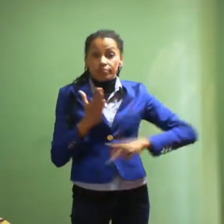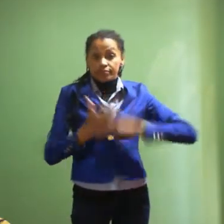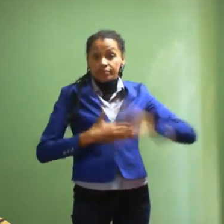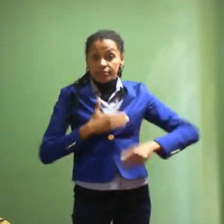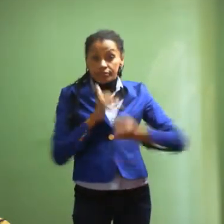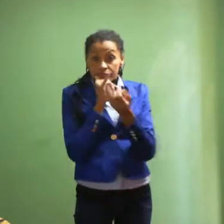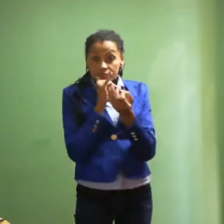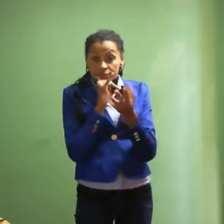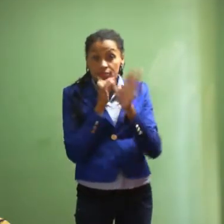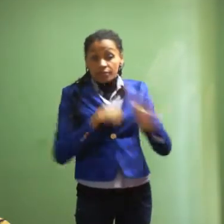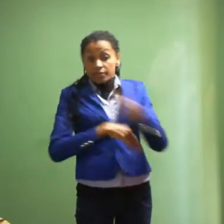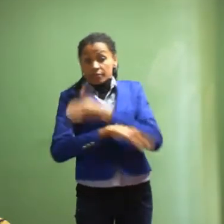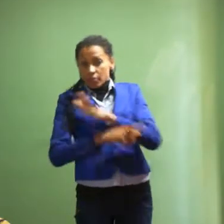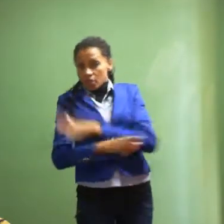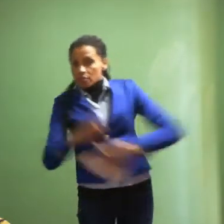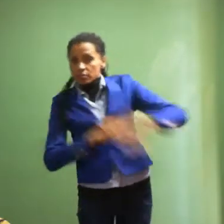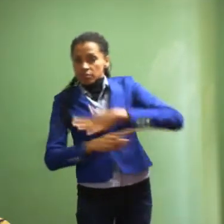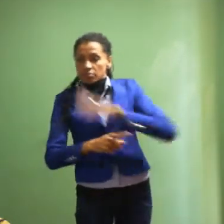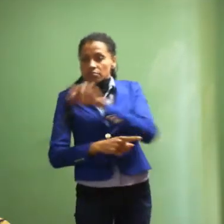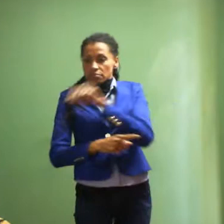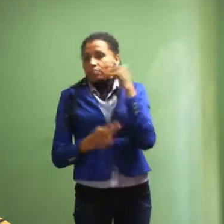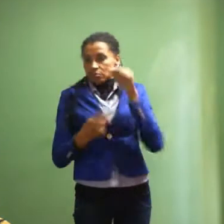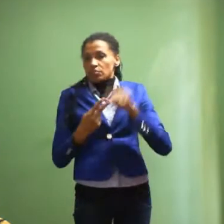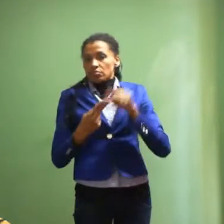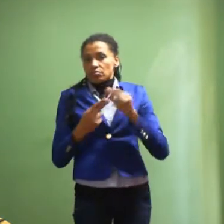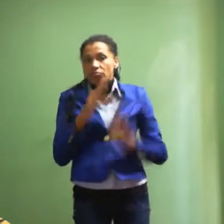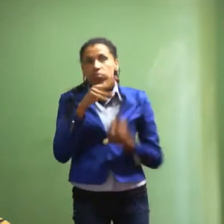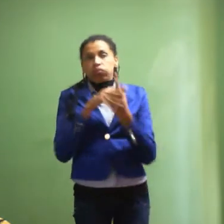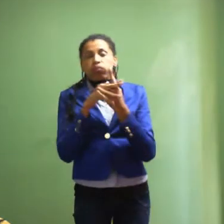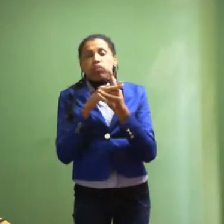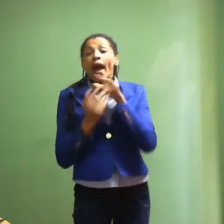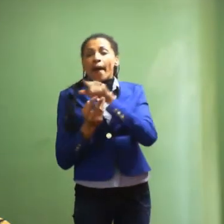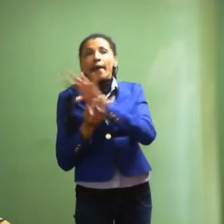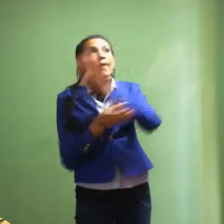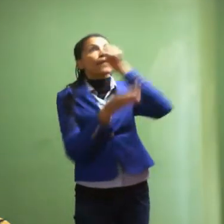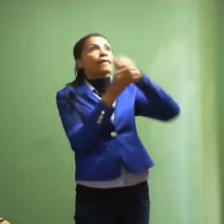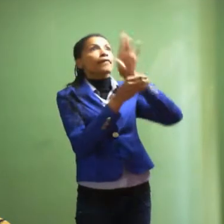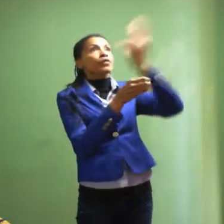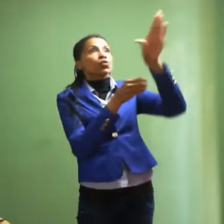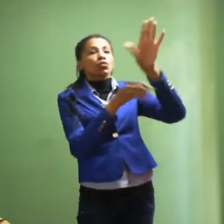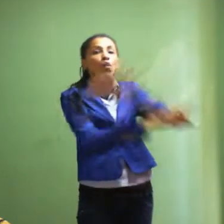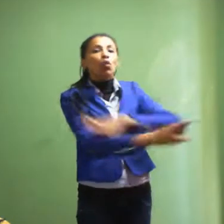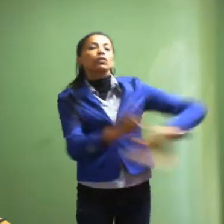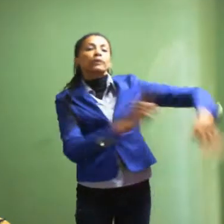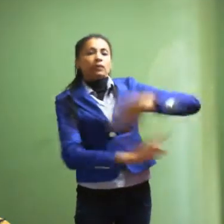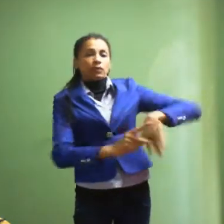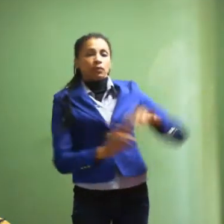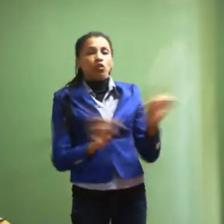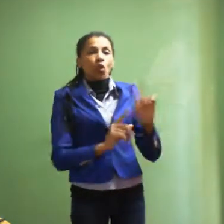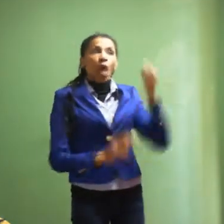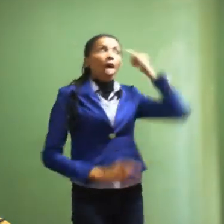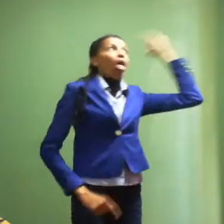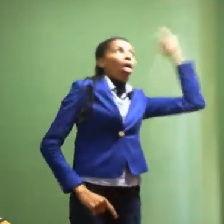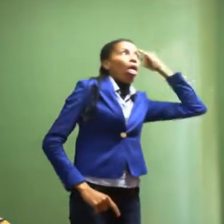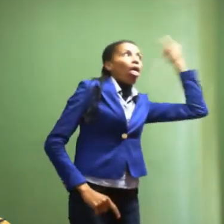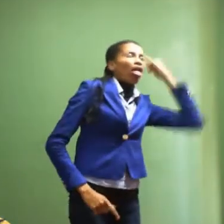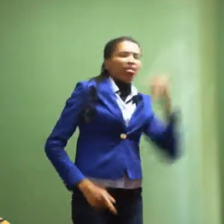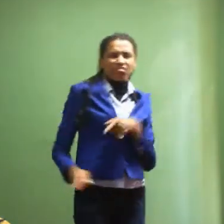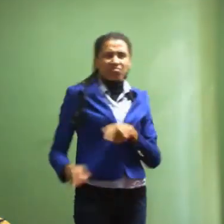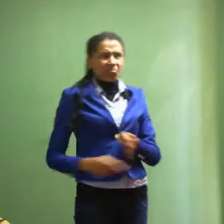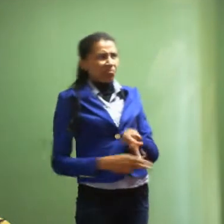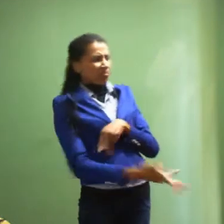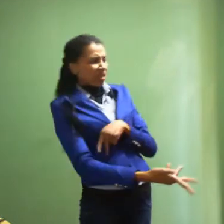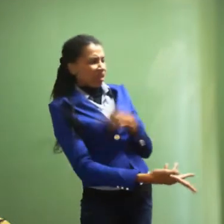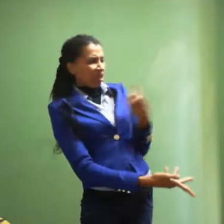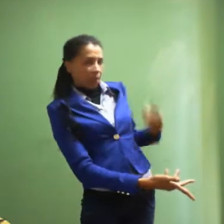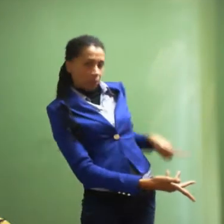son contextualizados, todos estos elementos tienen que estar en ese marco de contextualización. No pueden salir de la